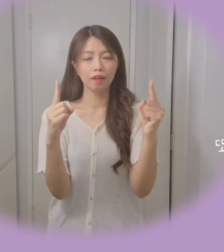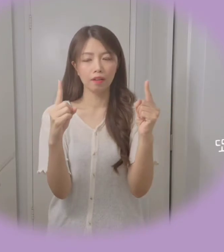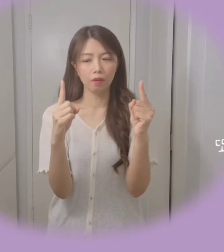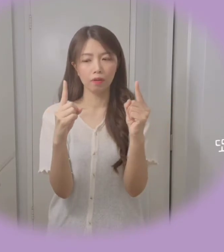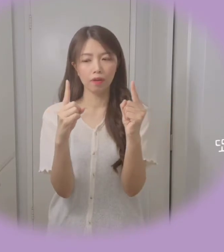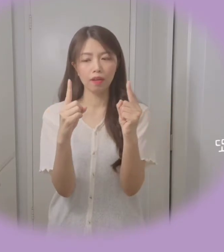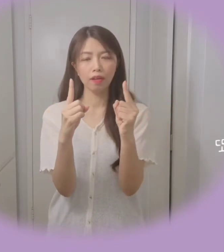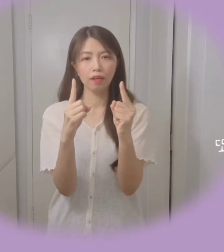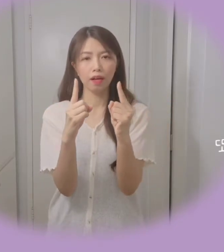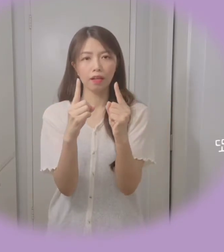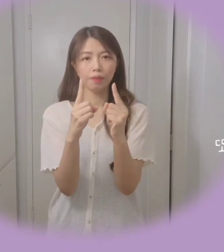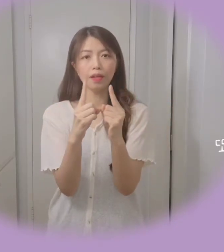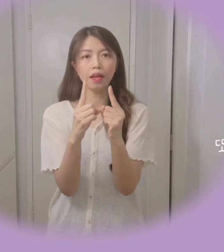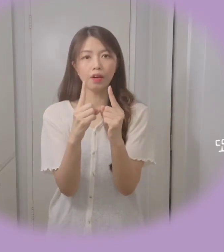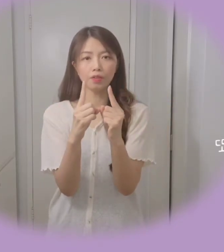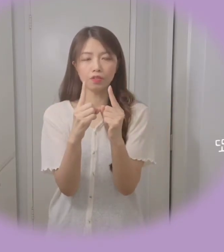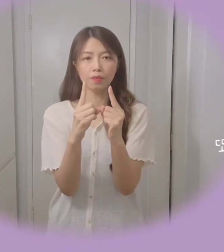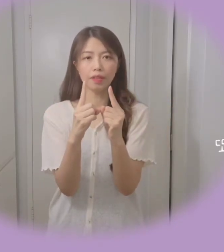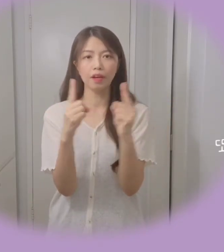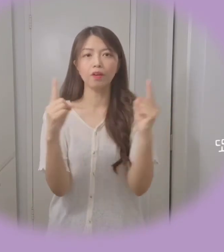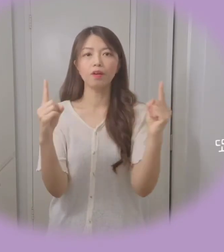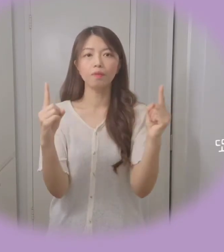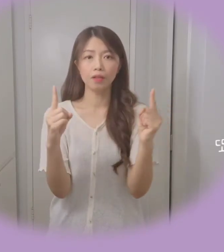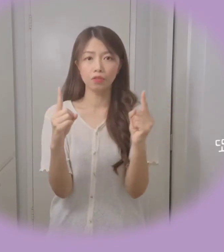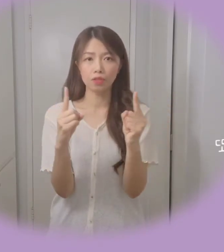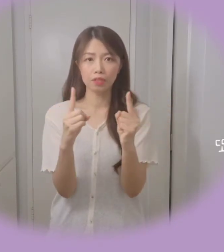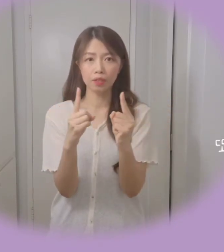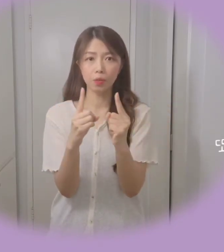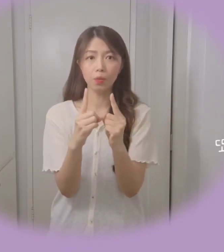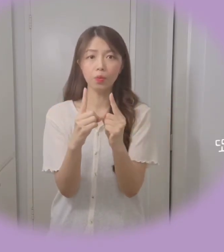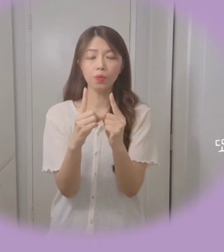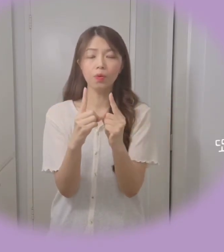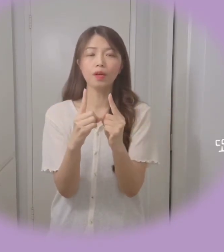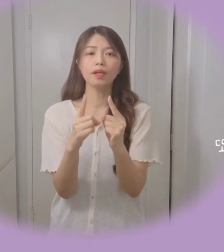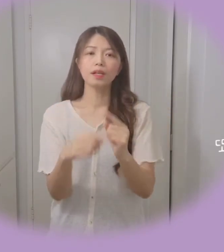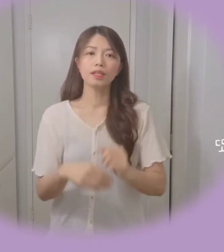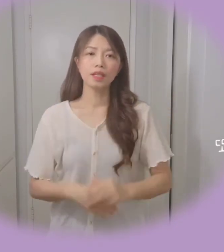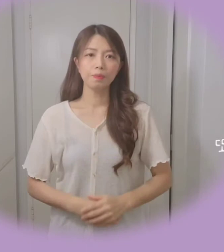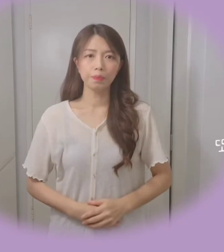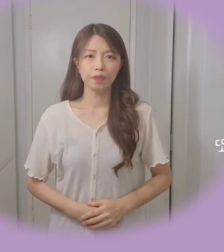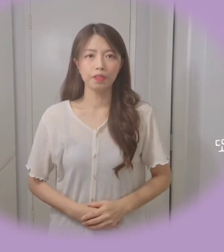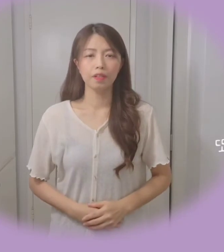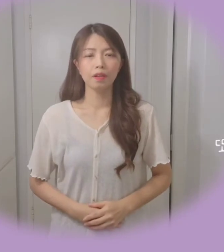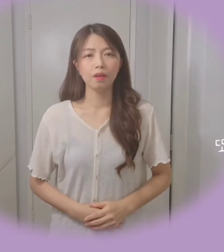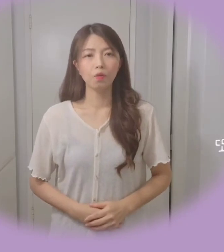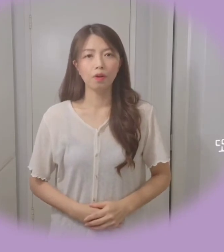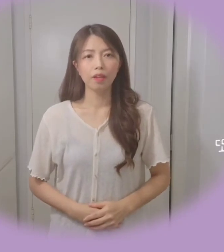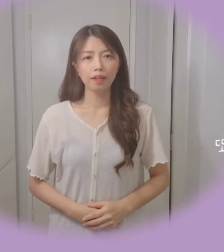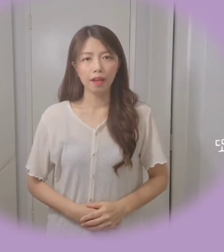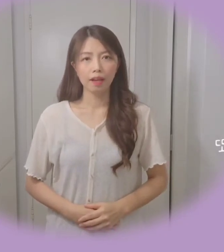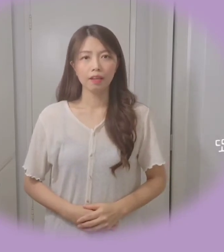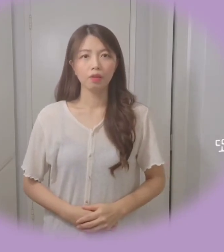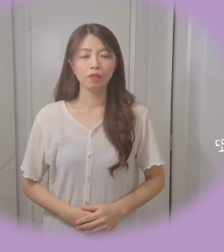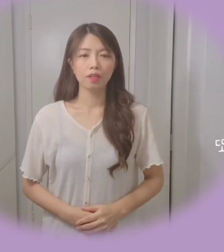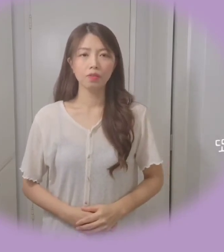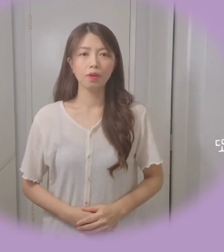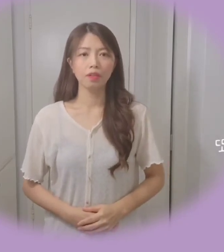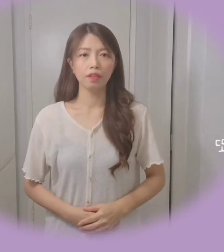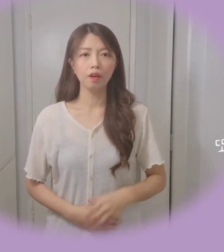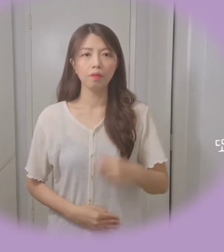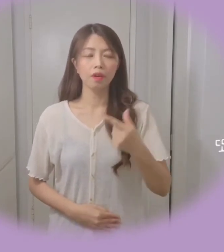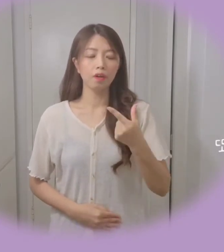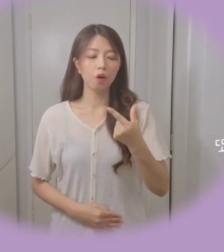되고요. 이렇게 가깝게 다가와 주시면 돼요. 마주치고 싶은, 원하다 이런